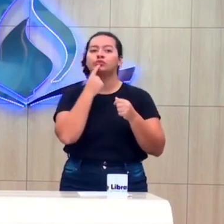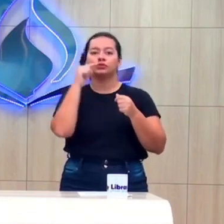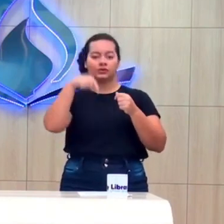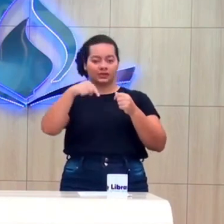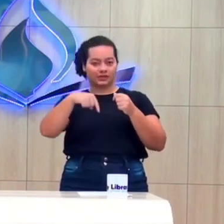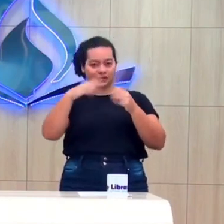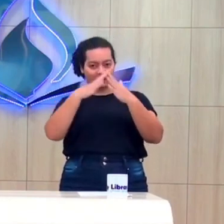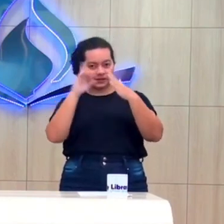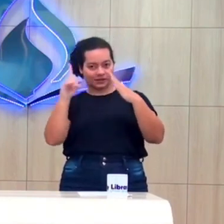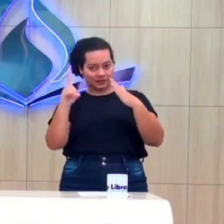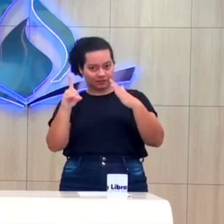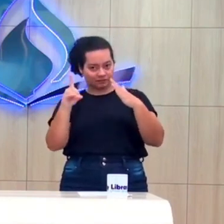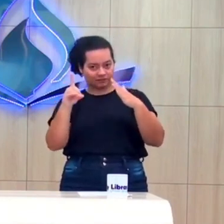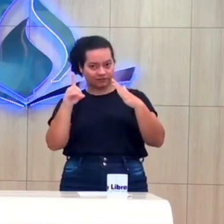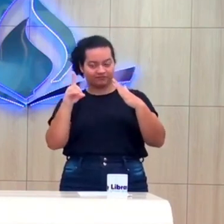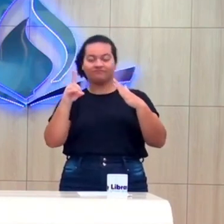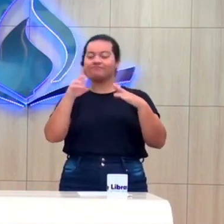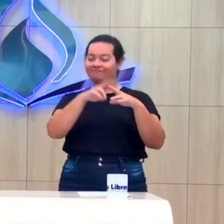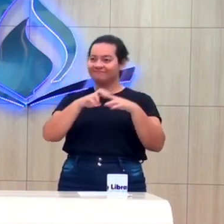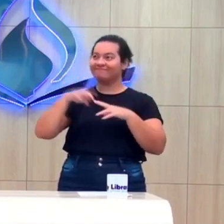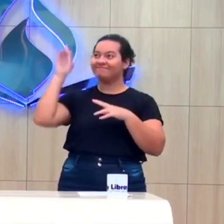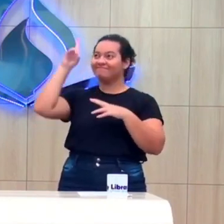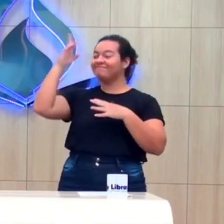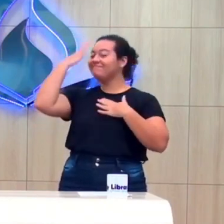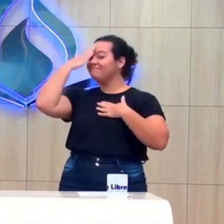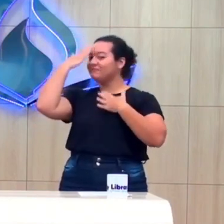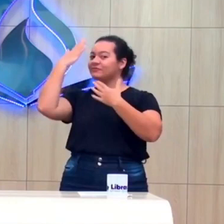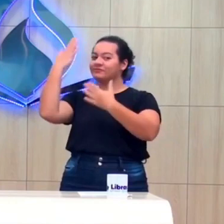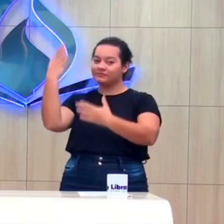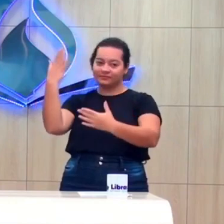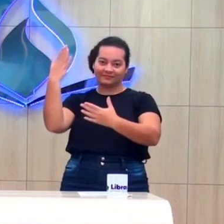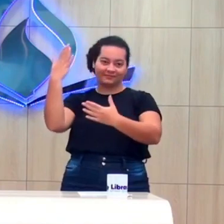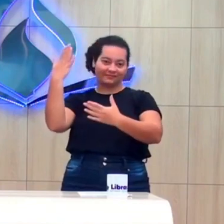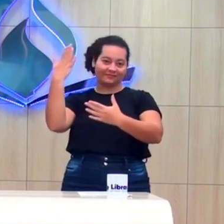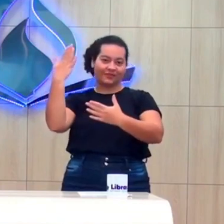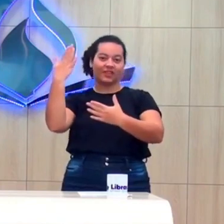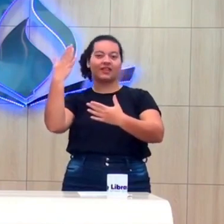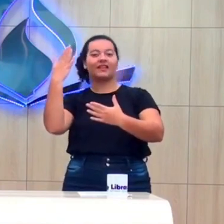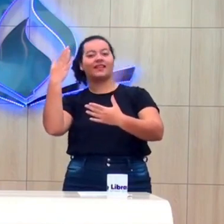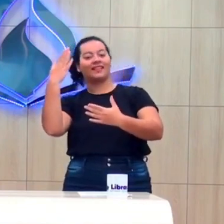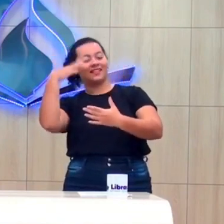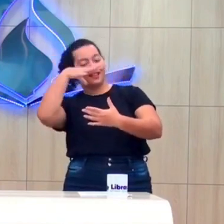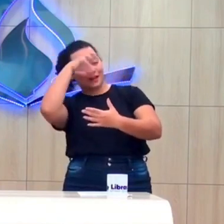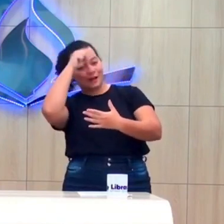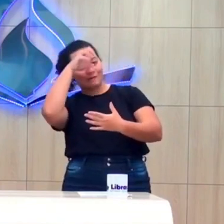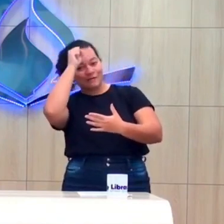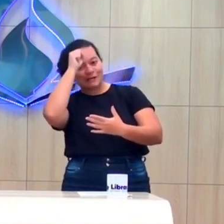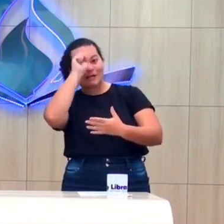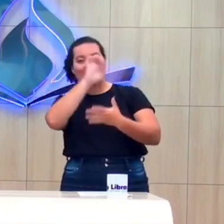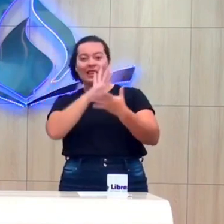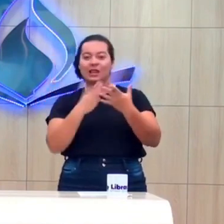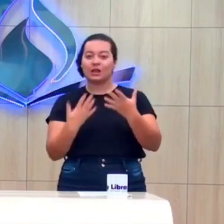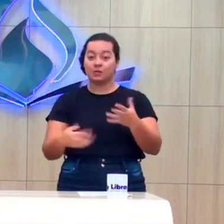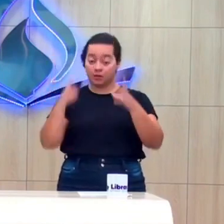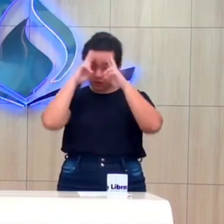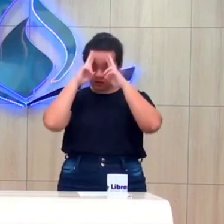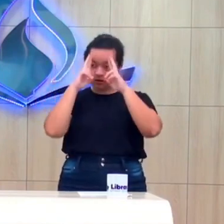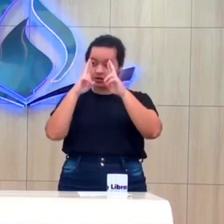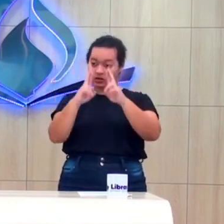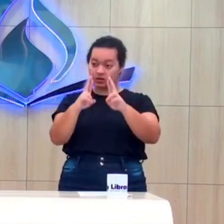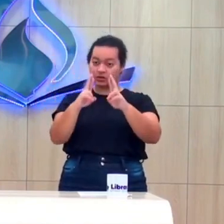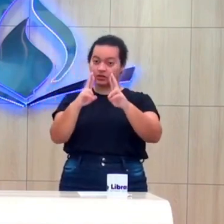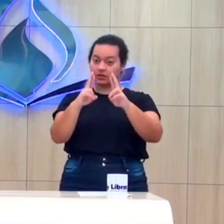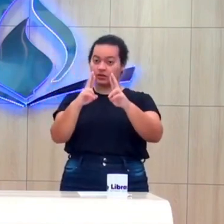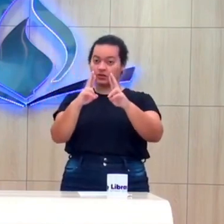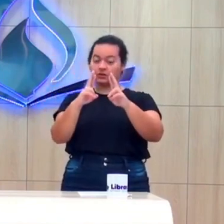Aqui na igreja. Então, nós somos gratos a Deus por este espaço de aprendizado, de respeito,